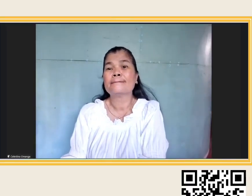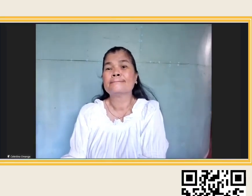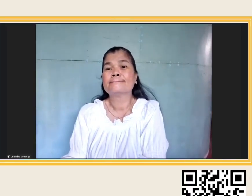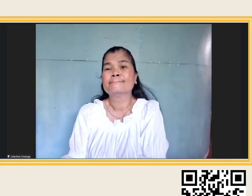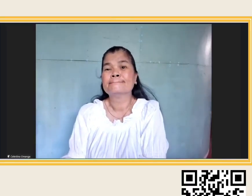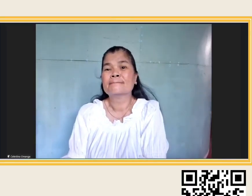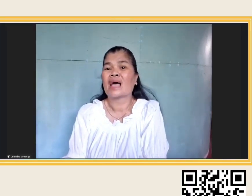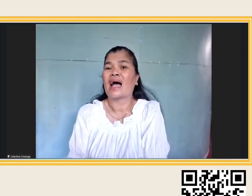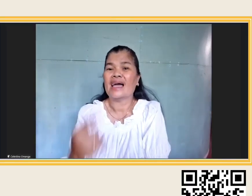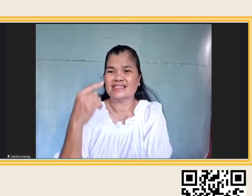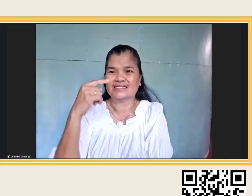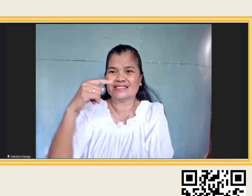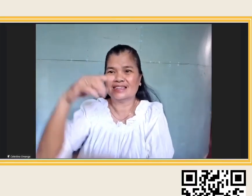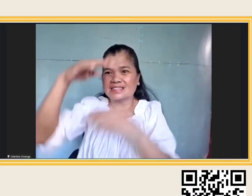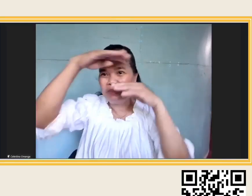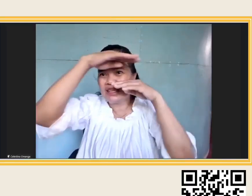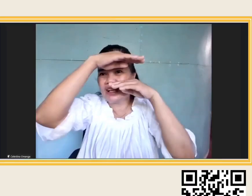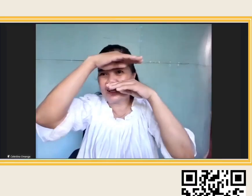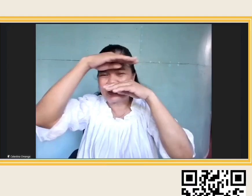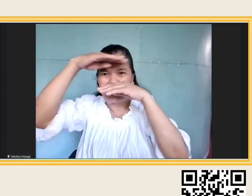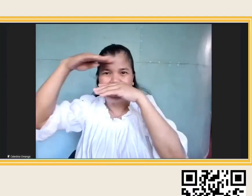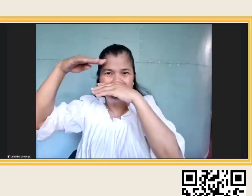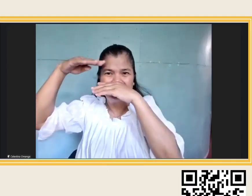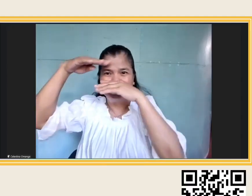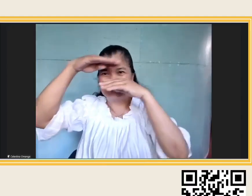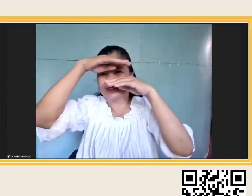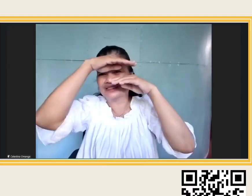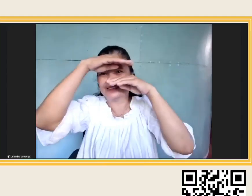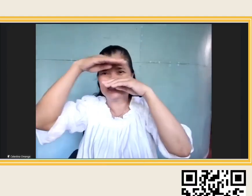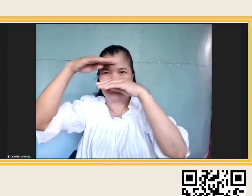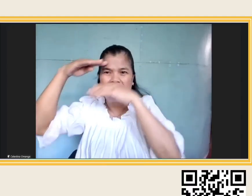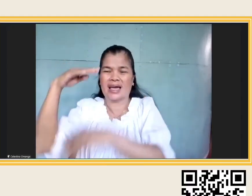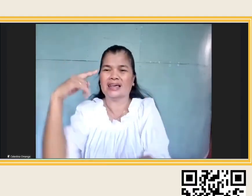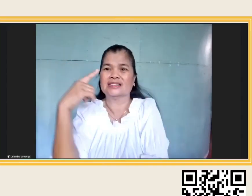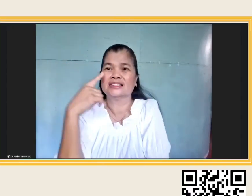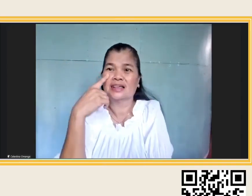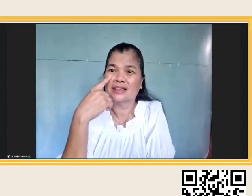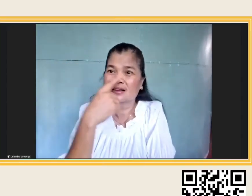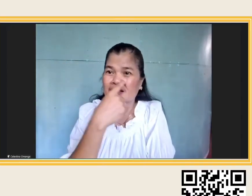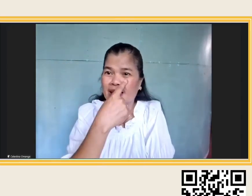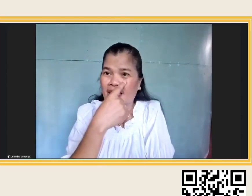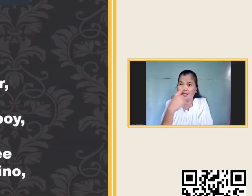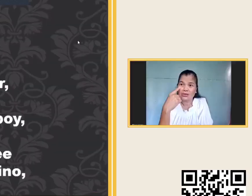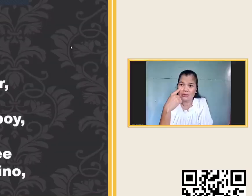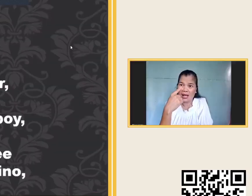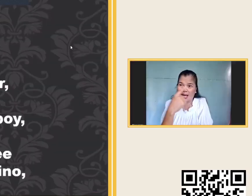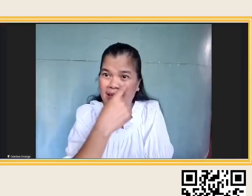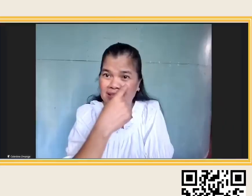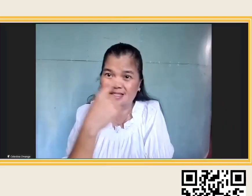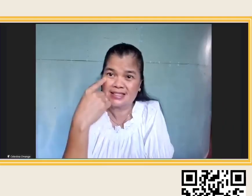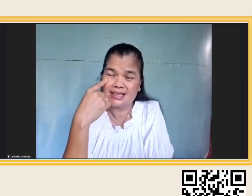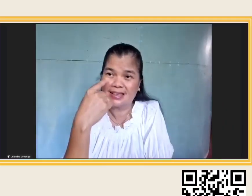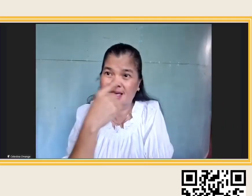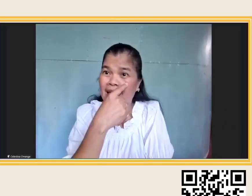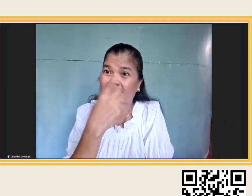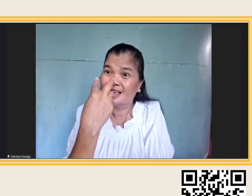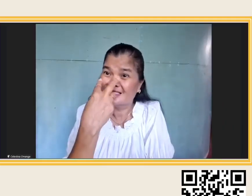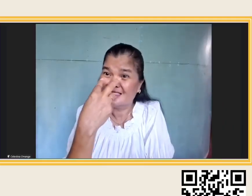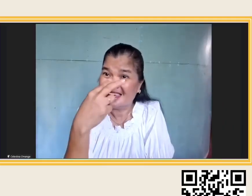sa eyes. Sa middle na tayo. Sa may eyes. Okay, ito yung